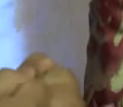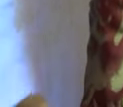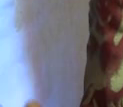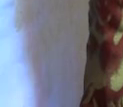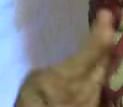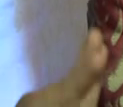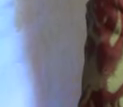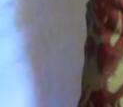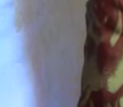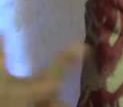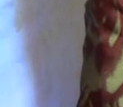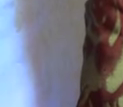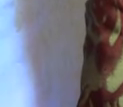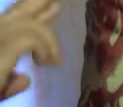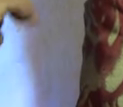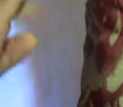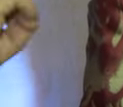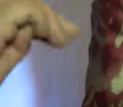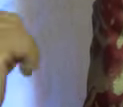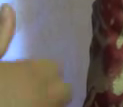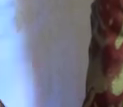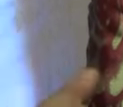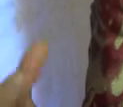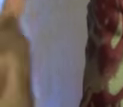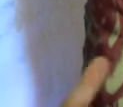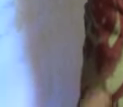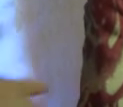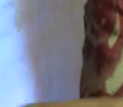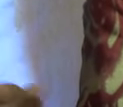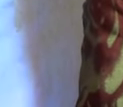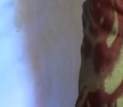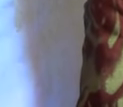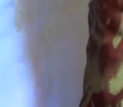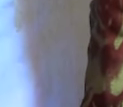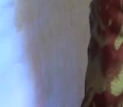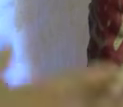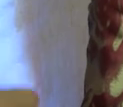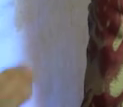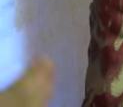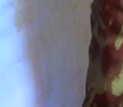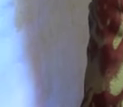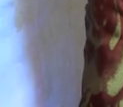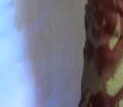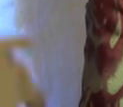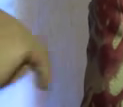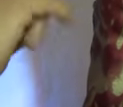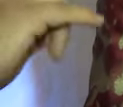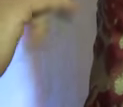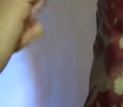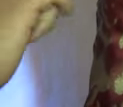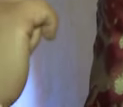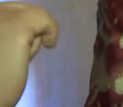enormes dimensiones, empezando por la forma de entender ahora los derechos humanos de toda persona, su ámbito de protección, tutela